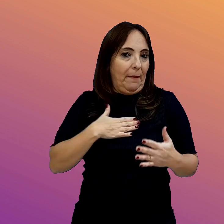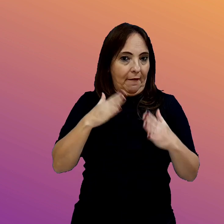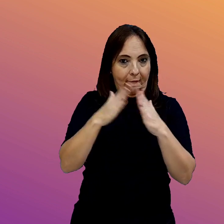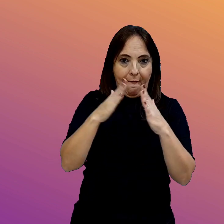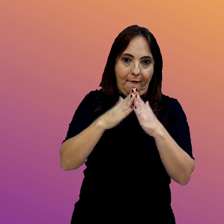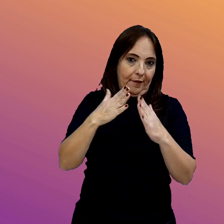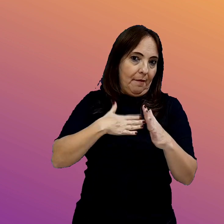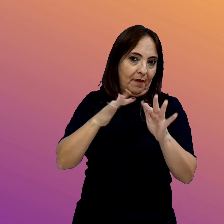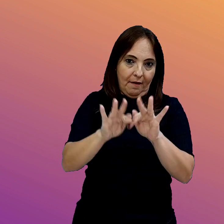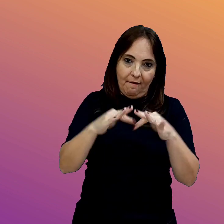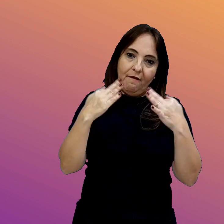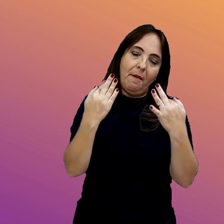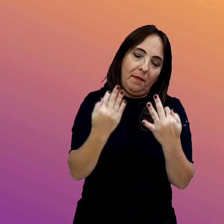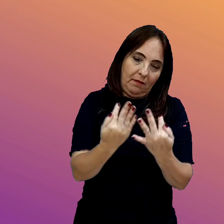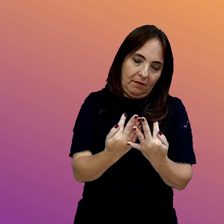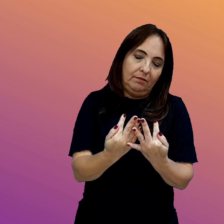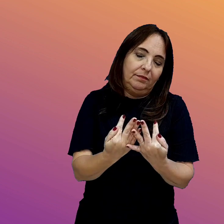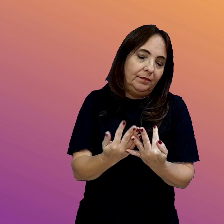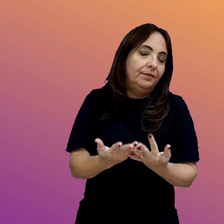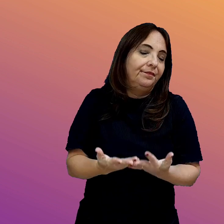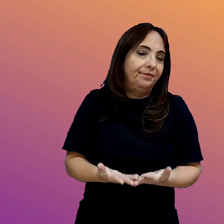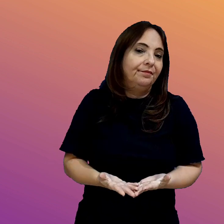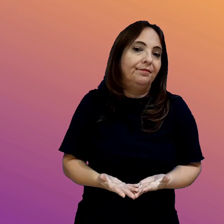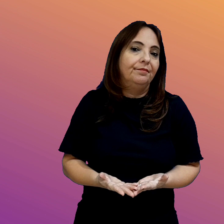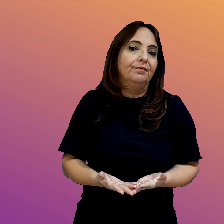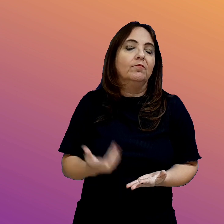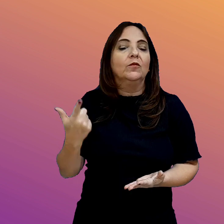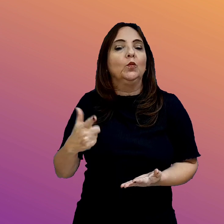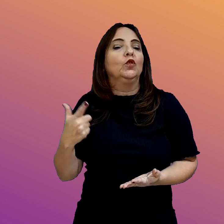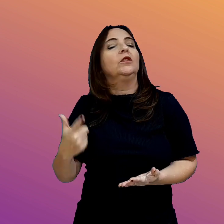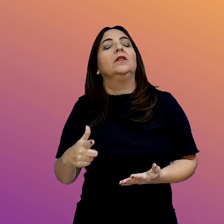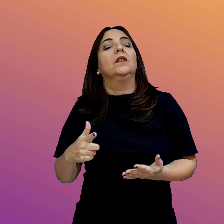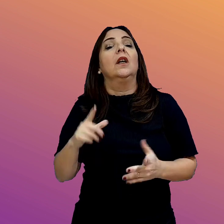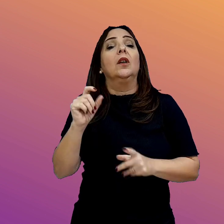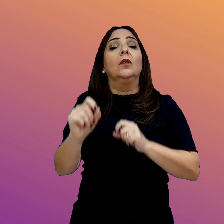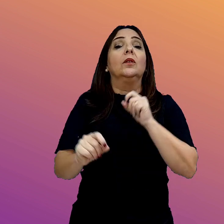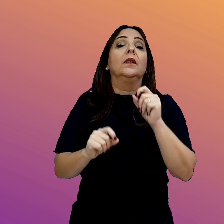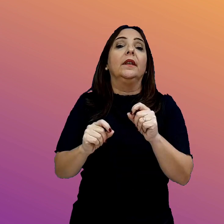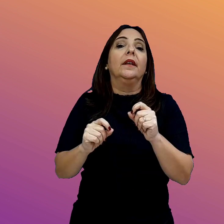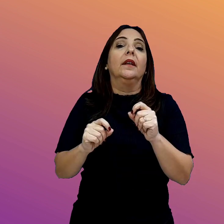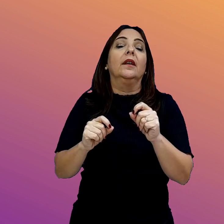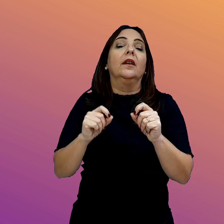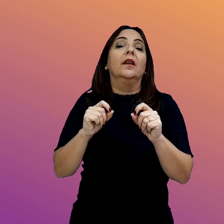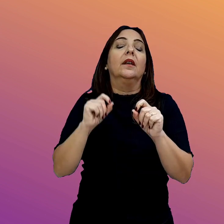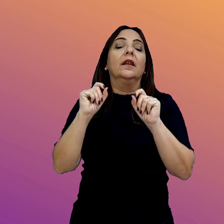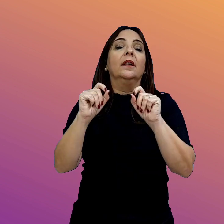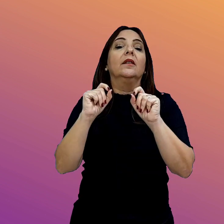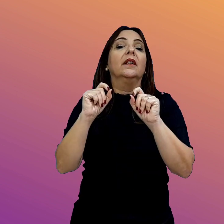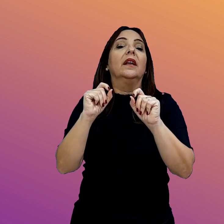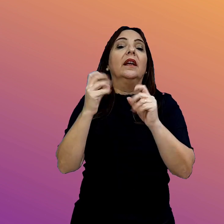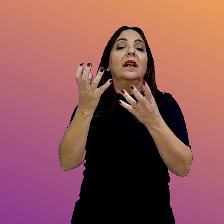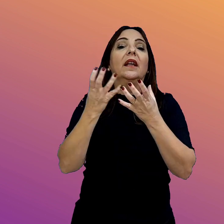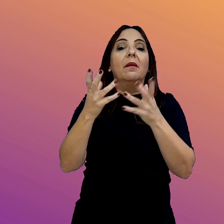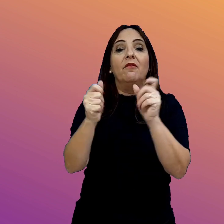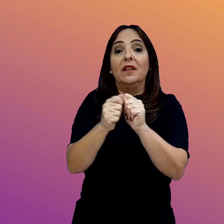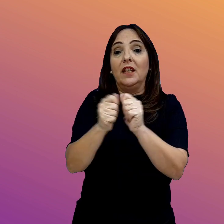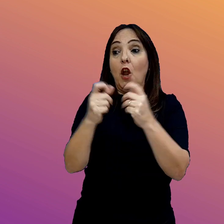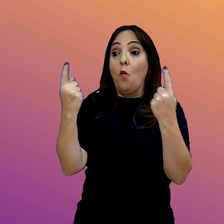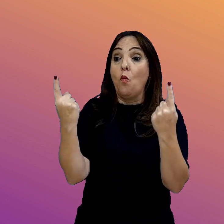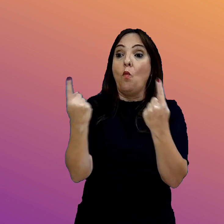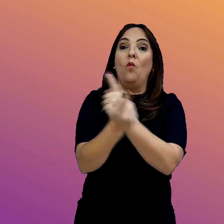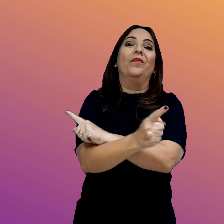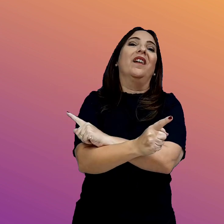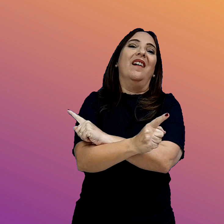filha. E aí, o que nós queremos fazer? Nós queremos dar o contrário para os filhos. A gente quer que eles